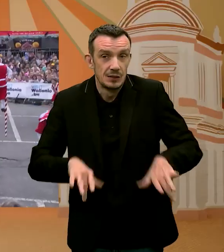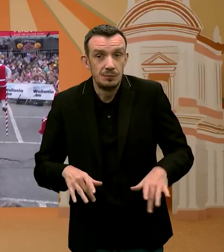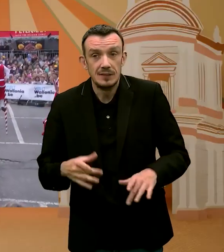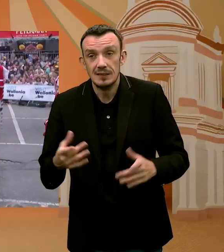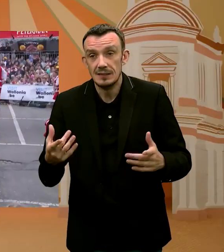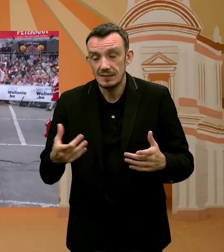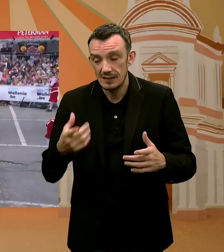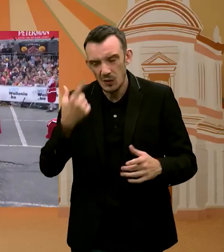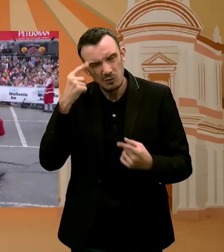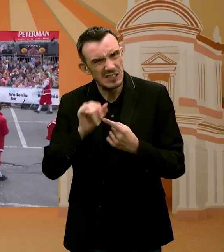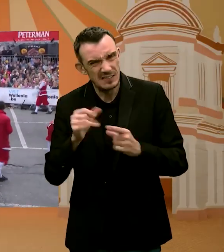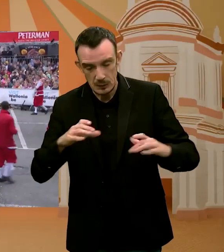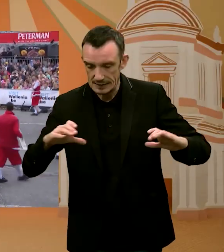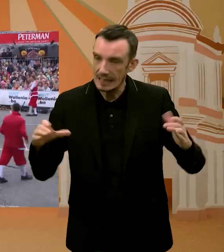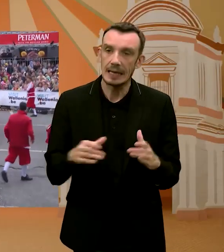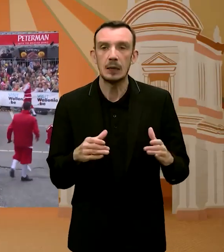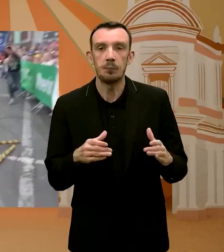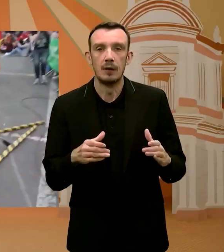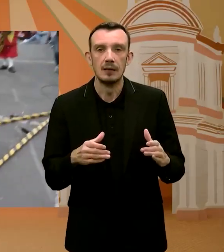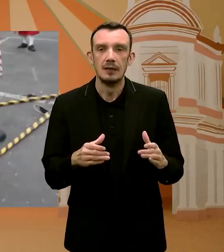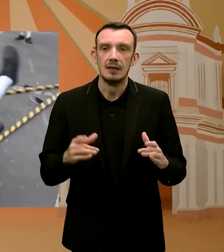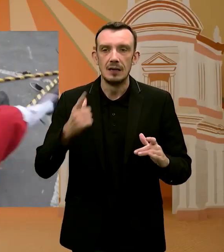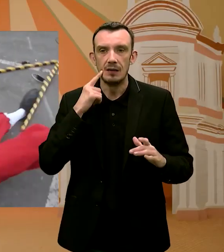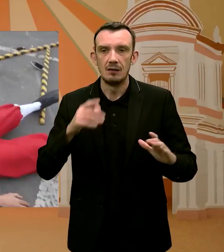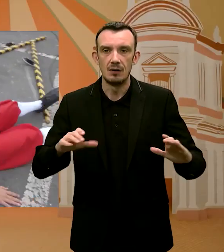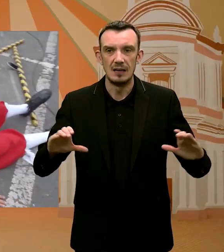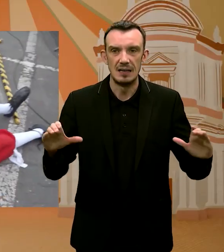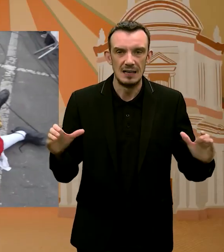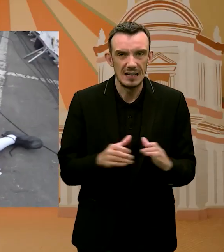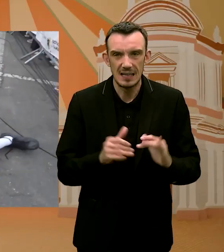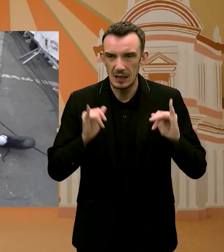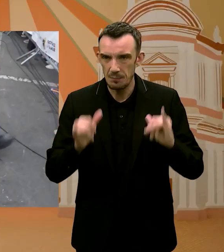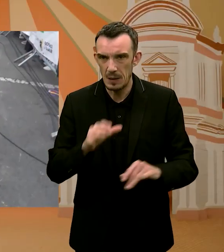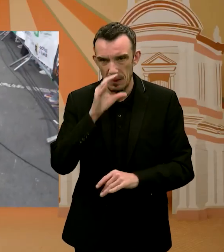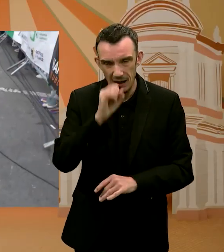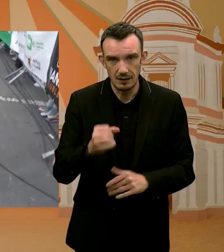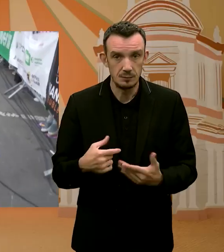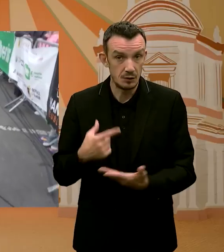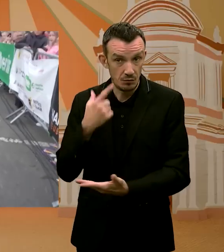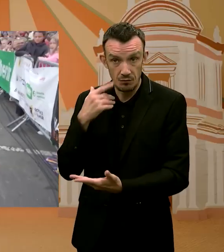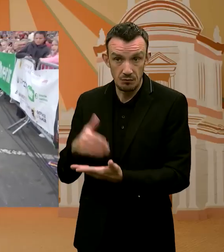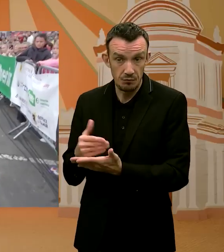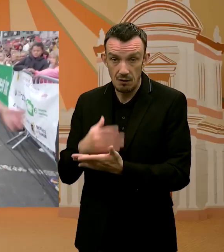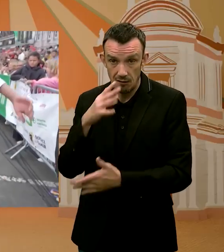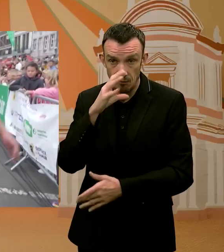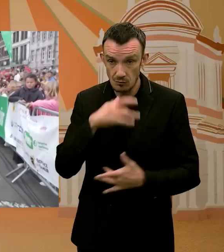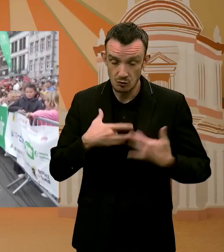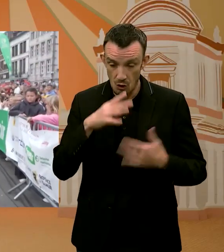et c'est hyper décevant parce que là on se rend compte que on l'aura pas non plus. Enfin, ça va être compliqué. Mais ça va être compliqué de l'avoir cette année.